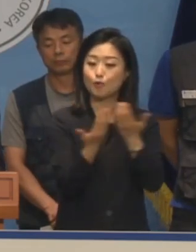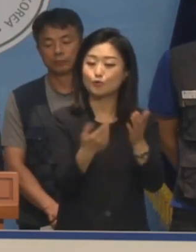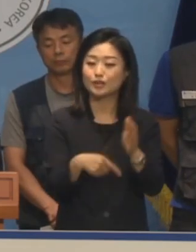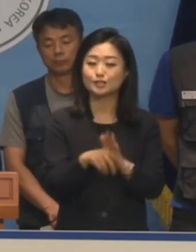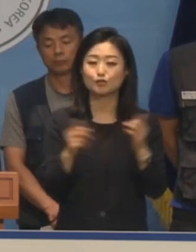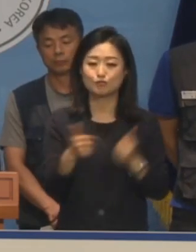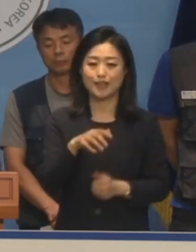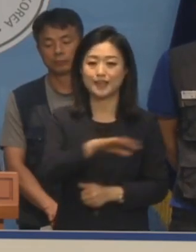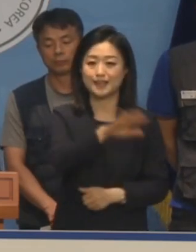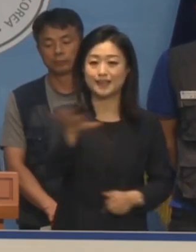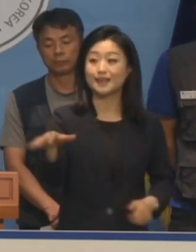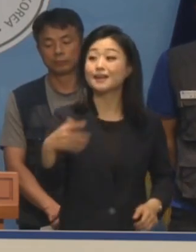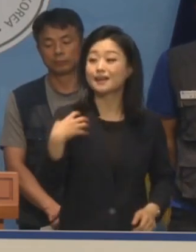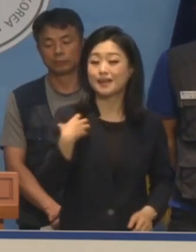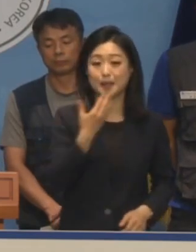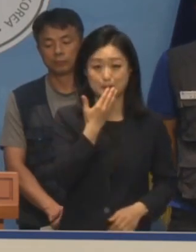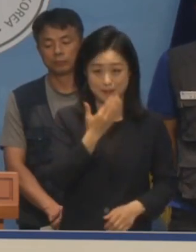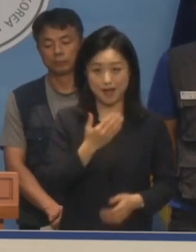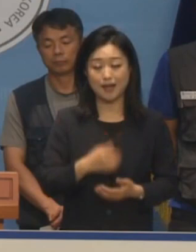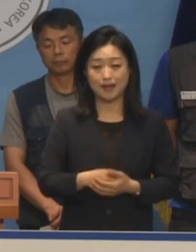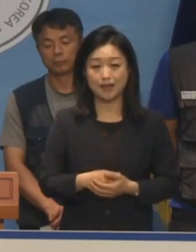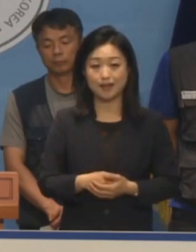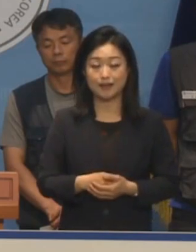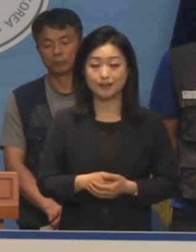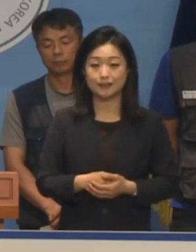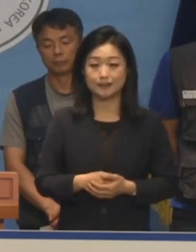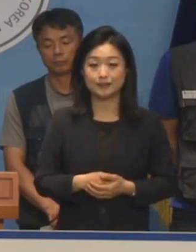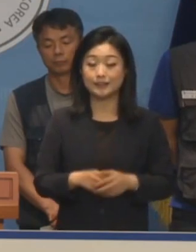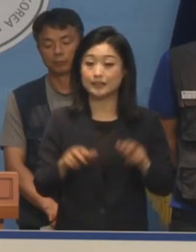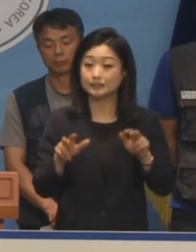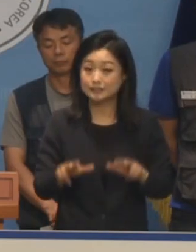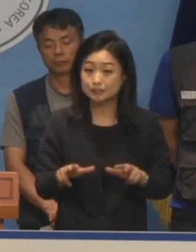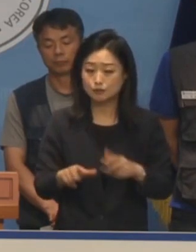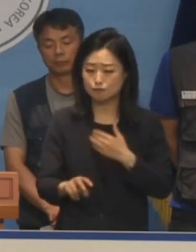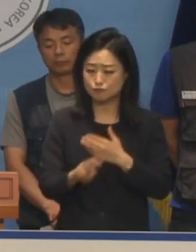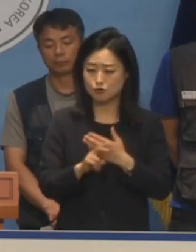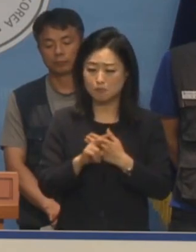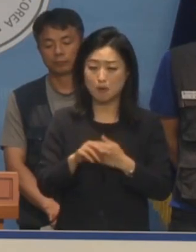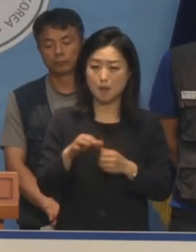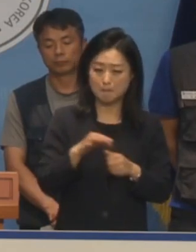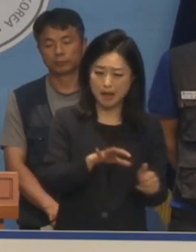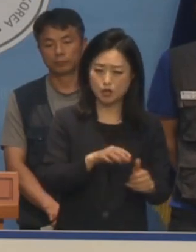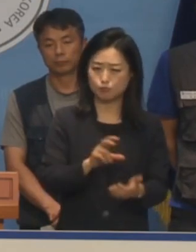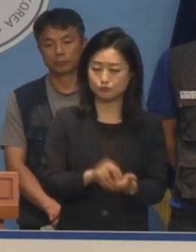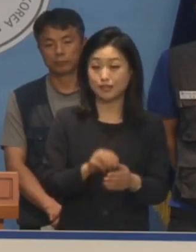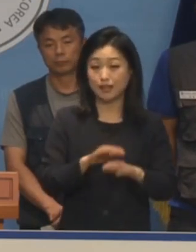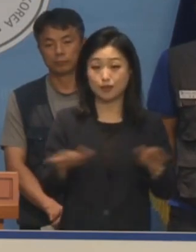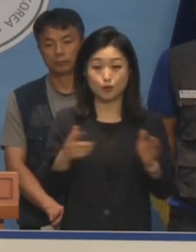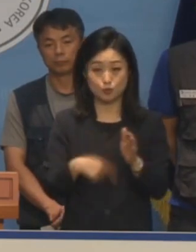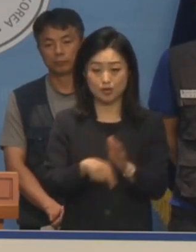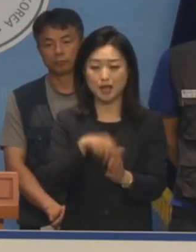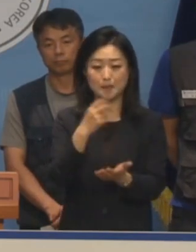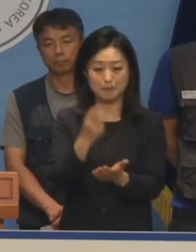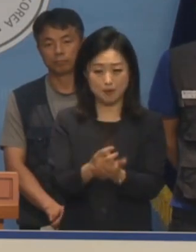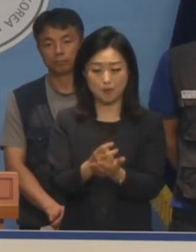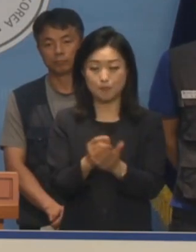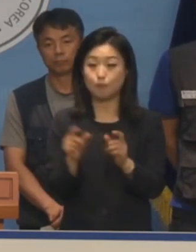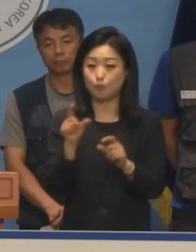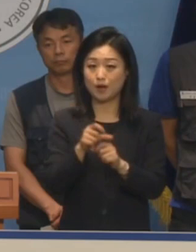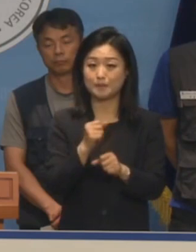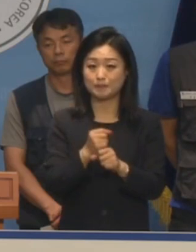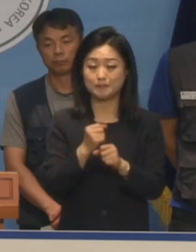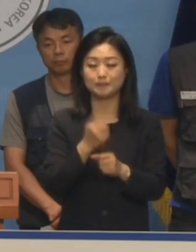국회가 앞장서겠습니다이를 통해서 여전히 이어지고 있는 불법 파견 문제를 해소하기 위한 제도화도 보완하도록